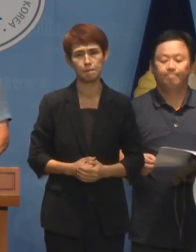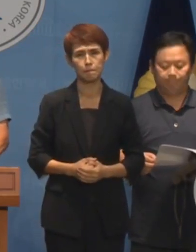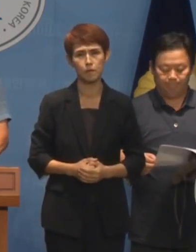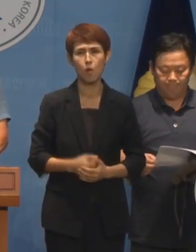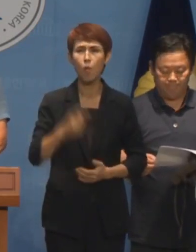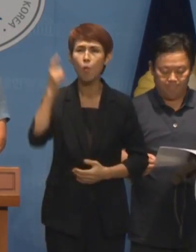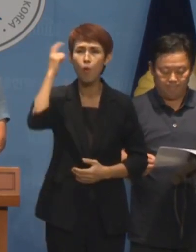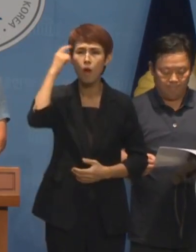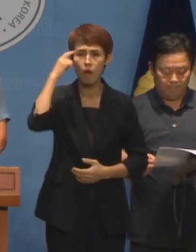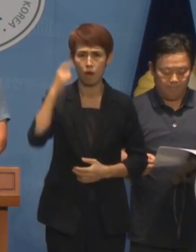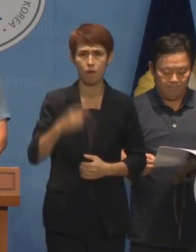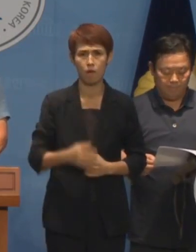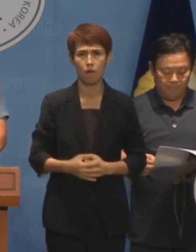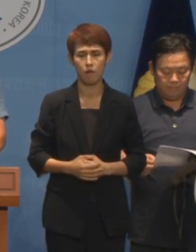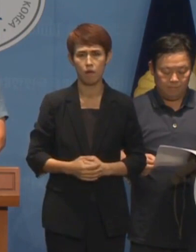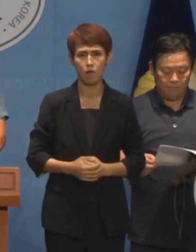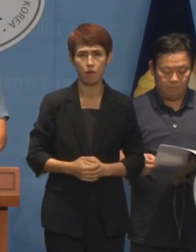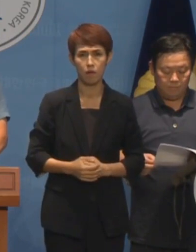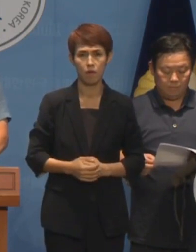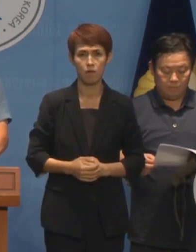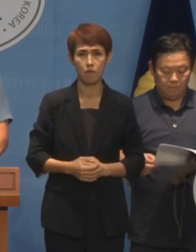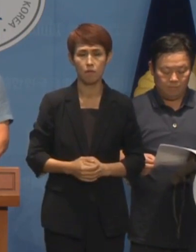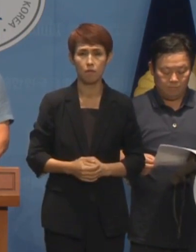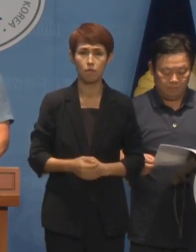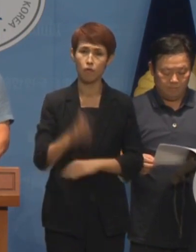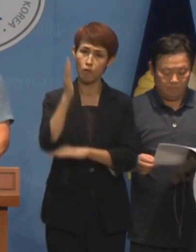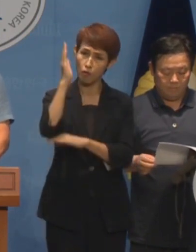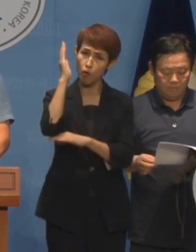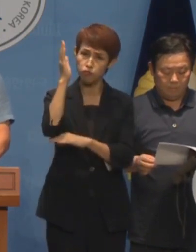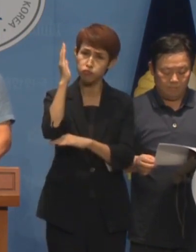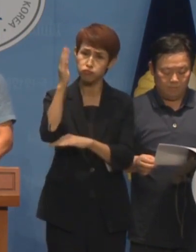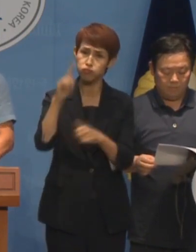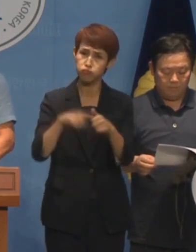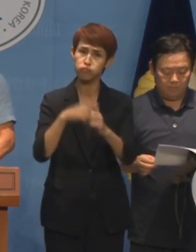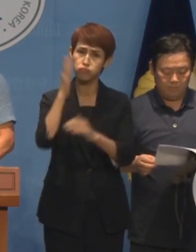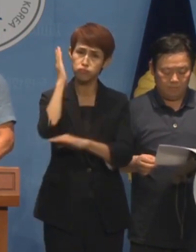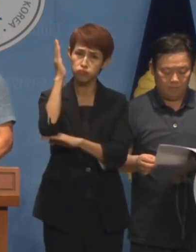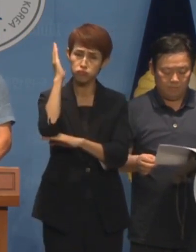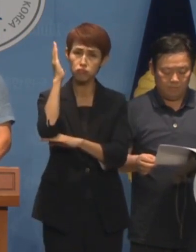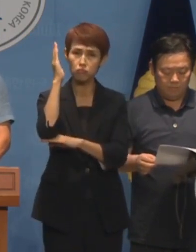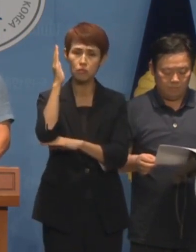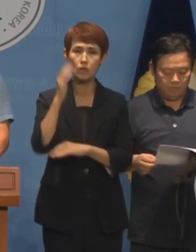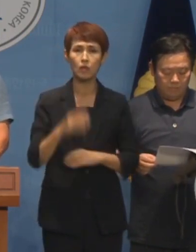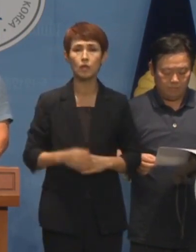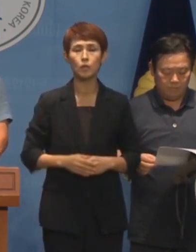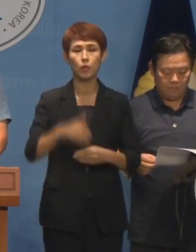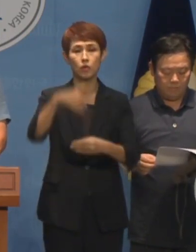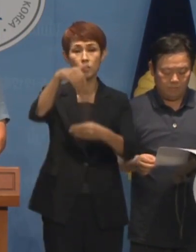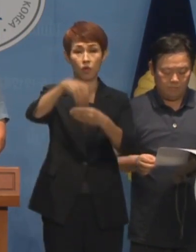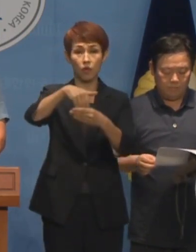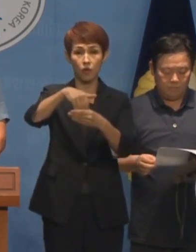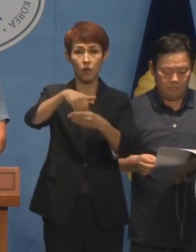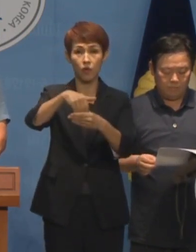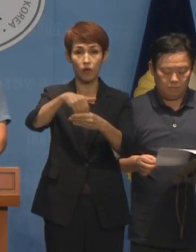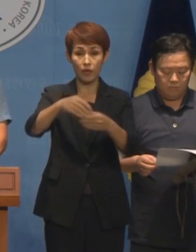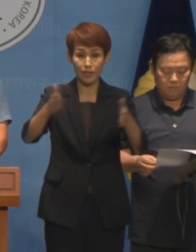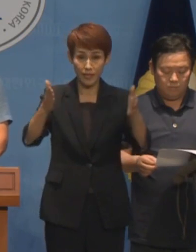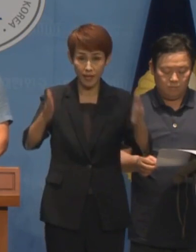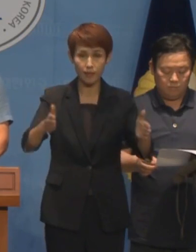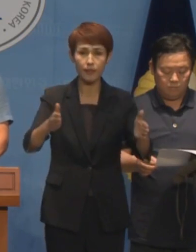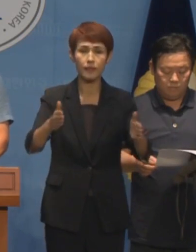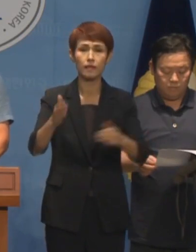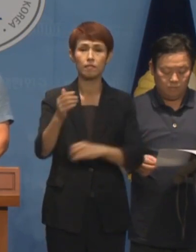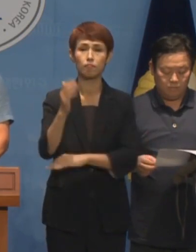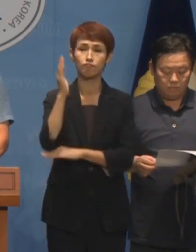그래서 너무나 통상적인 시국 강연이고, 그리고 선거 시기에 유세에 와서 지지 발언을 해주신 것에